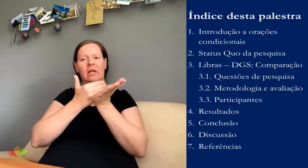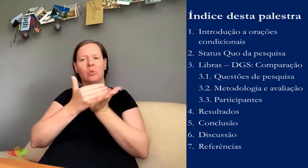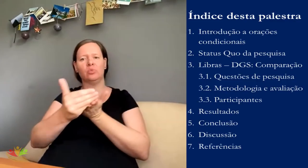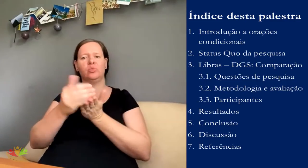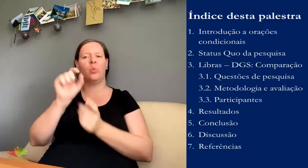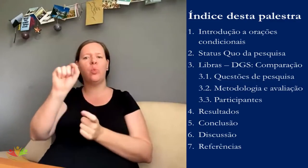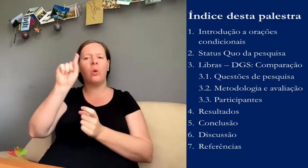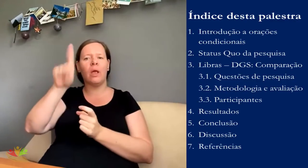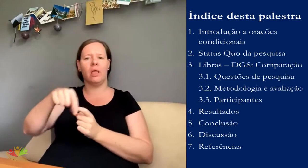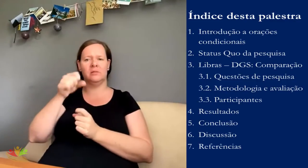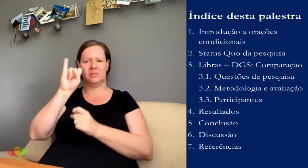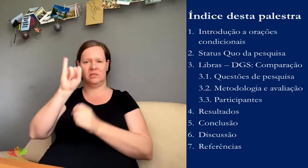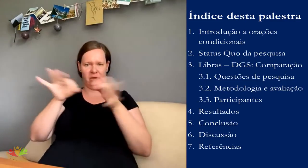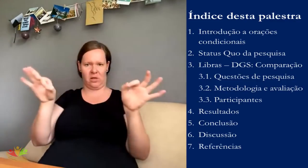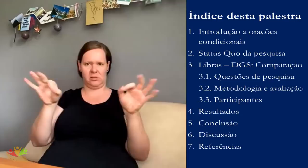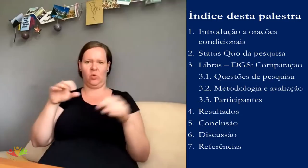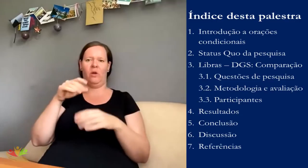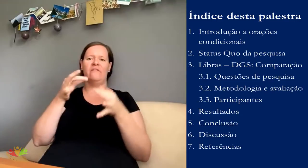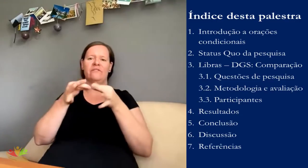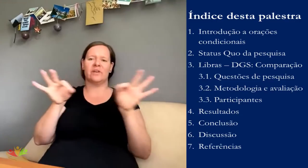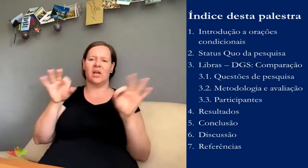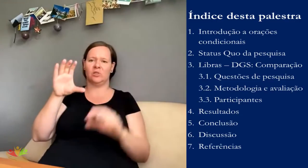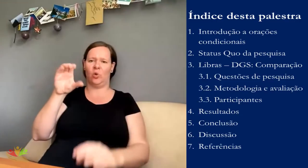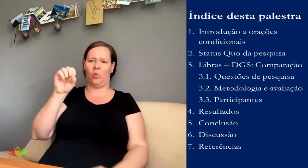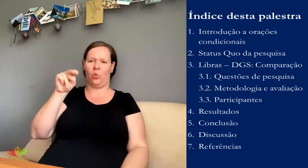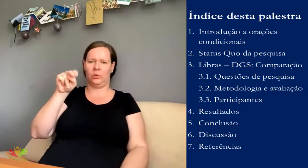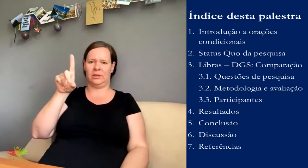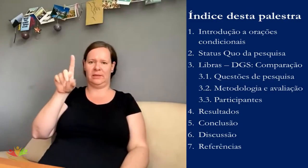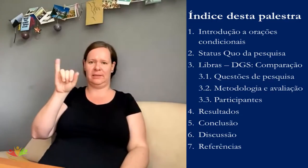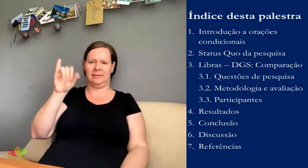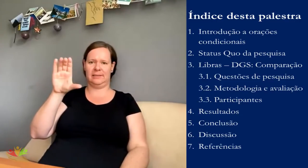passos para a gente tentar responder essa pergunta.